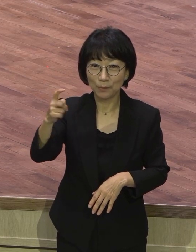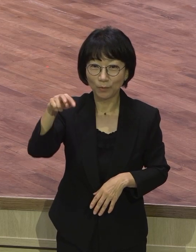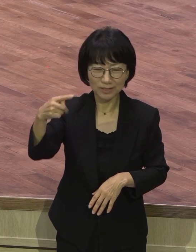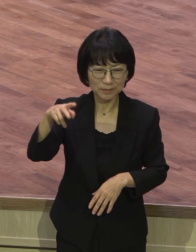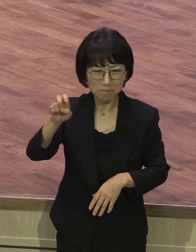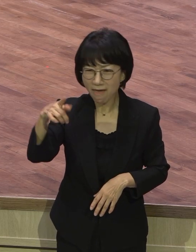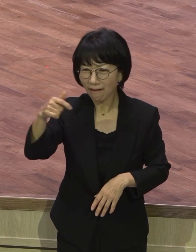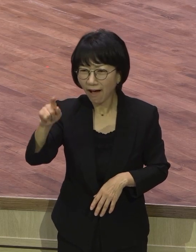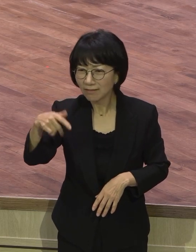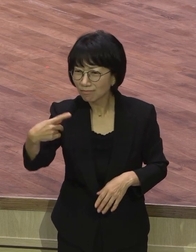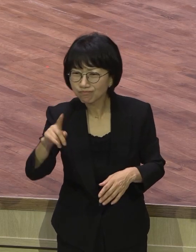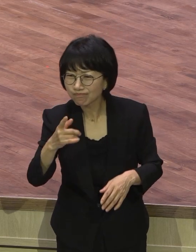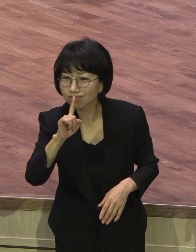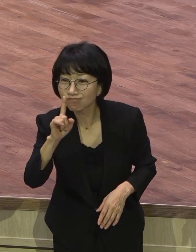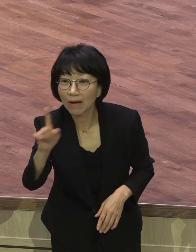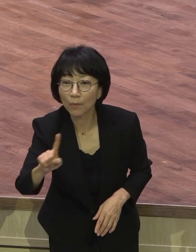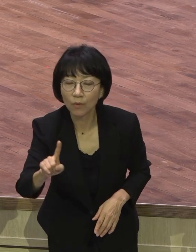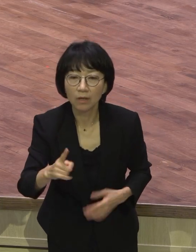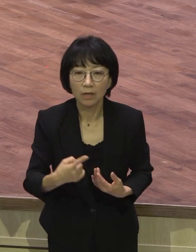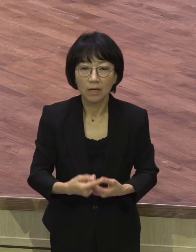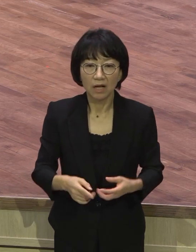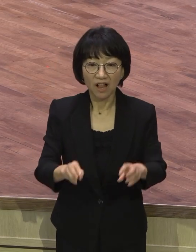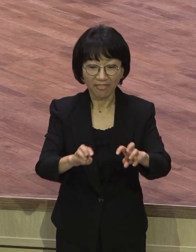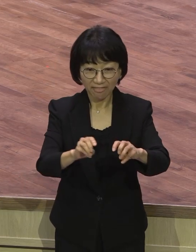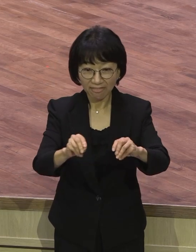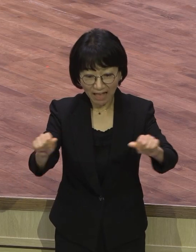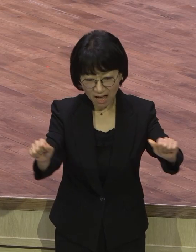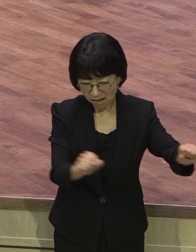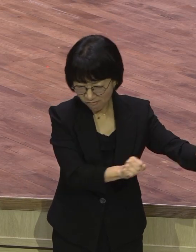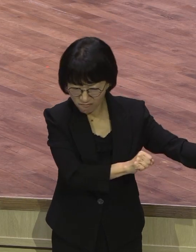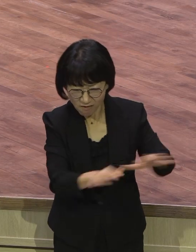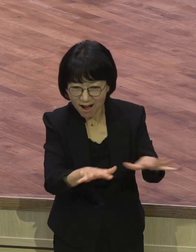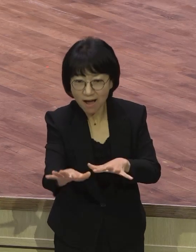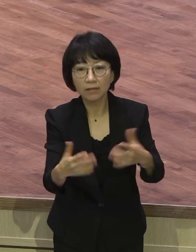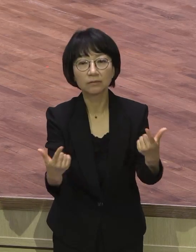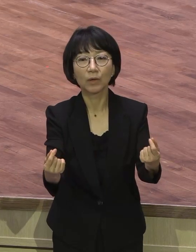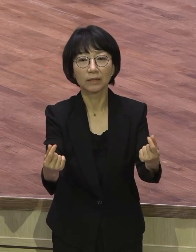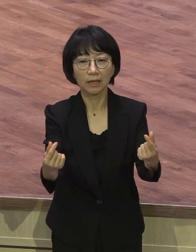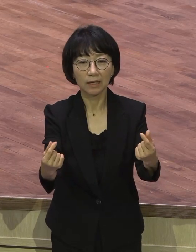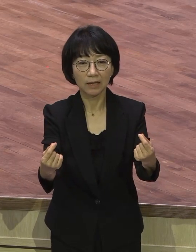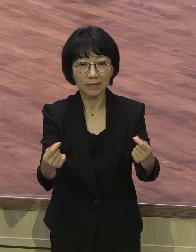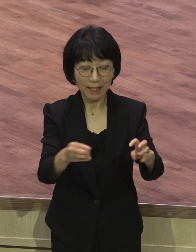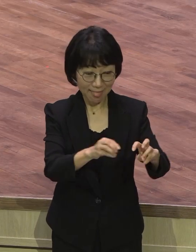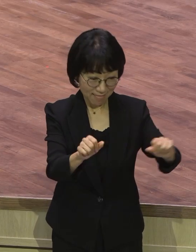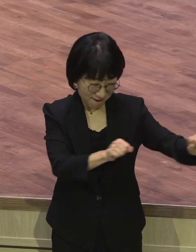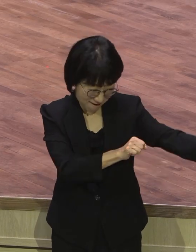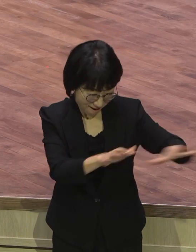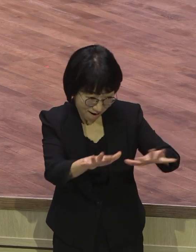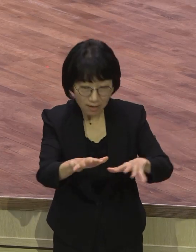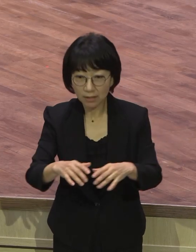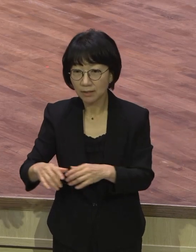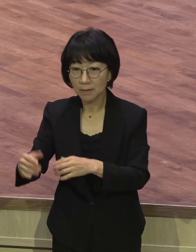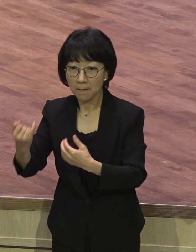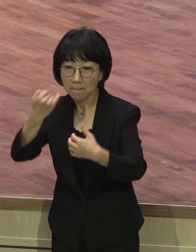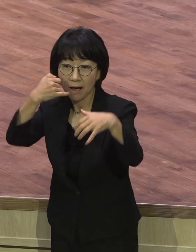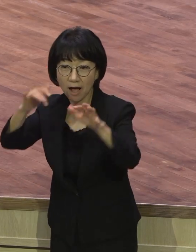메가스라는 뜻인데 이게 무슨 말인 거니까 큰 지진이란 뜻이에요. 갑자기 큰 지진이